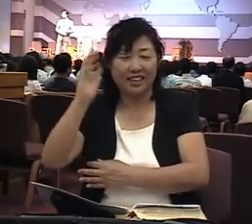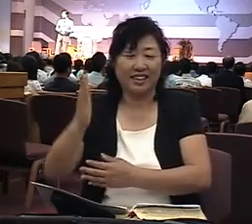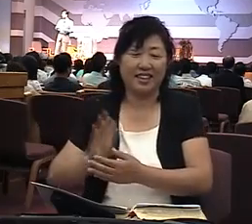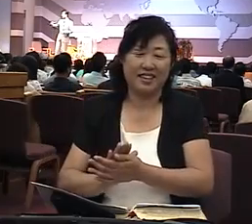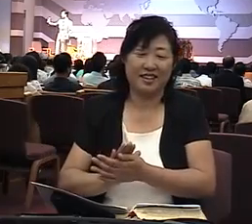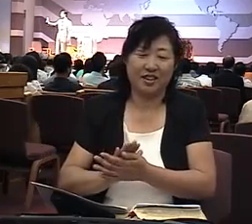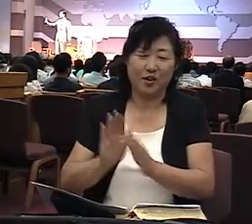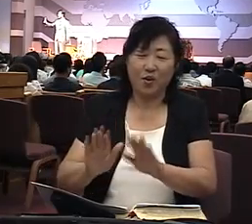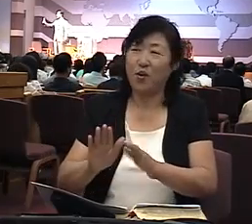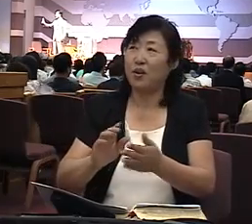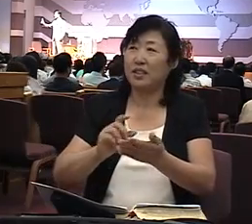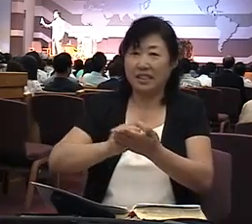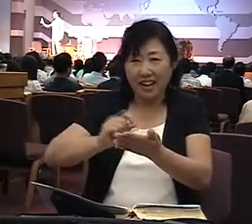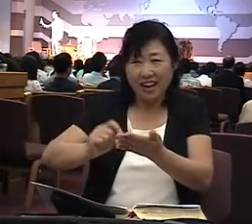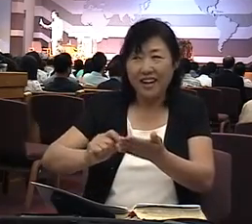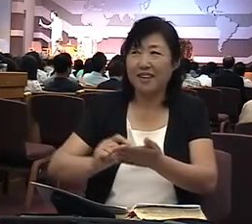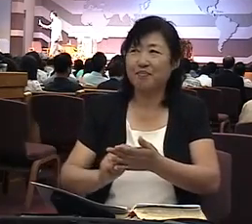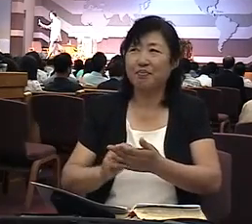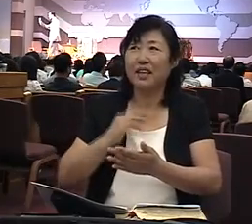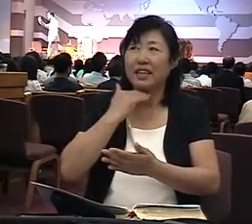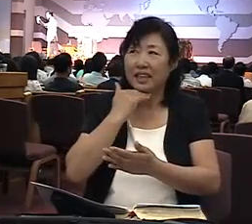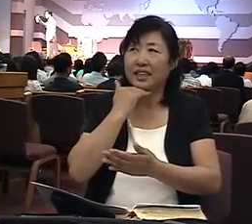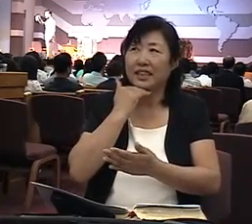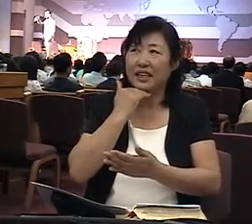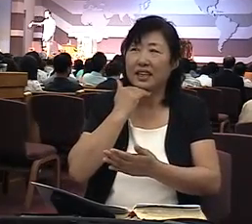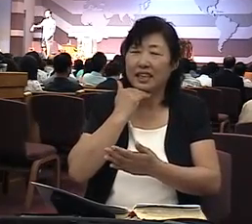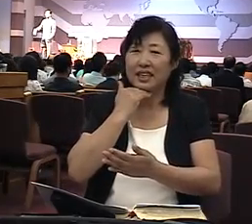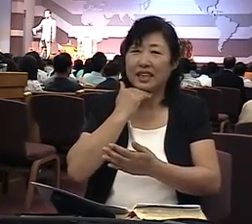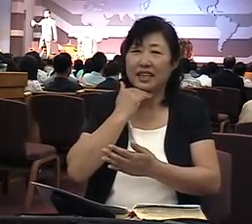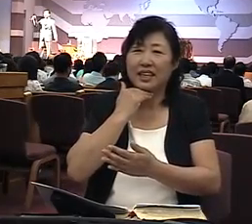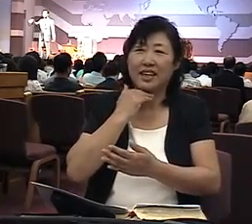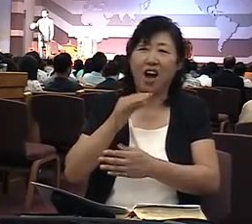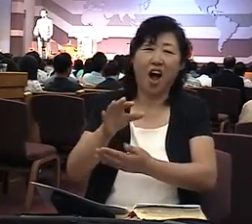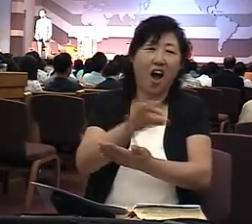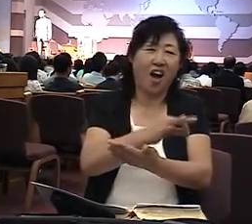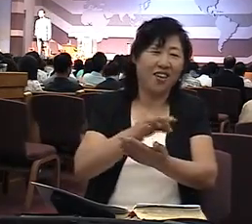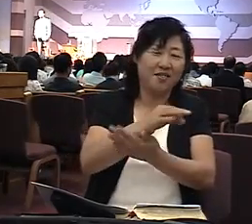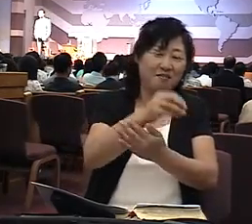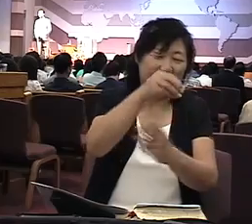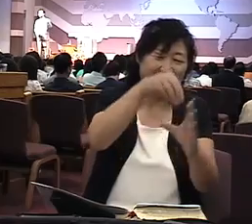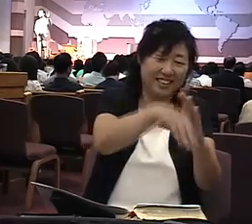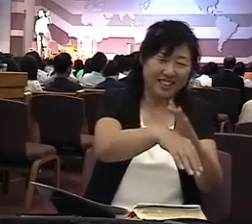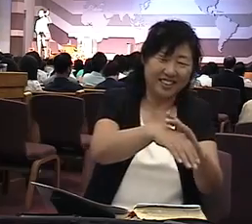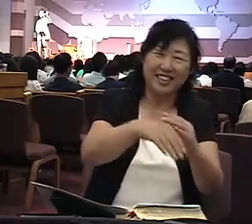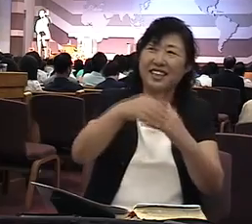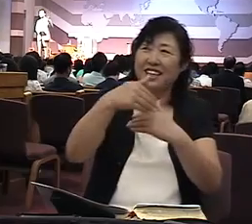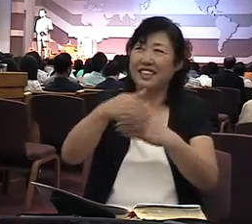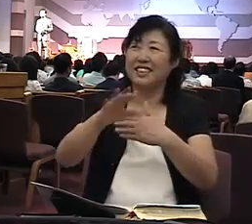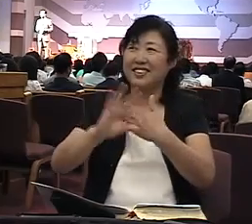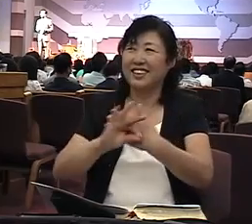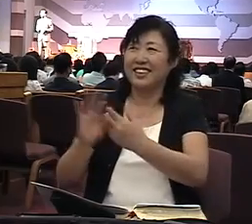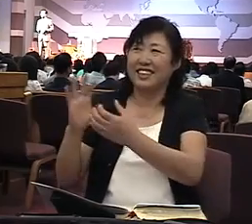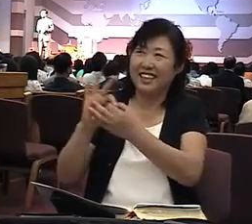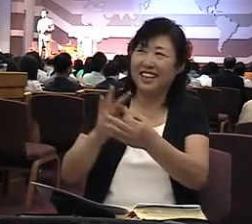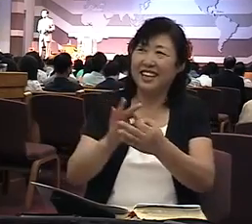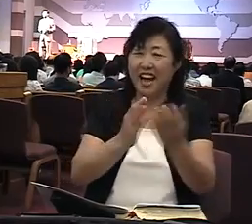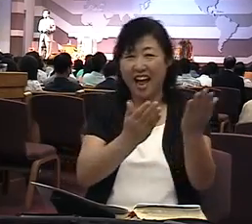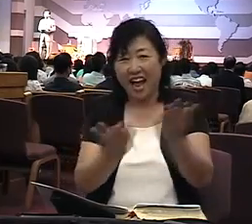오늘 쓰세요. 그리고 이따가 헌금 주머니에 넣고 헌금 바구니에 넣고 나가시면서 안내 데스크에 넣고 여러분